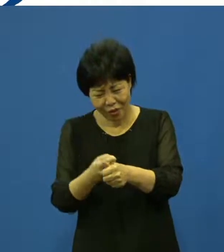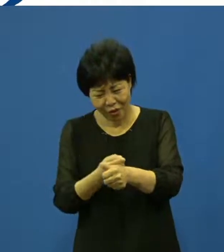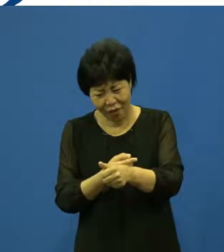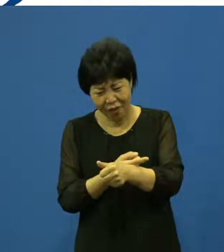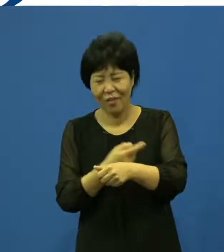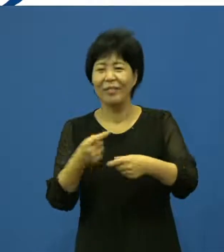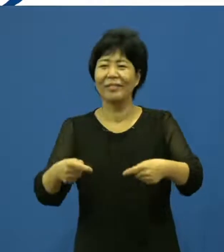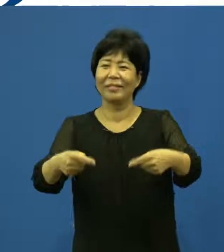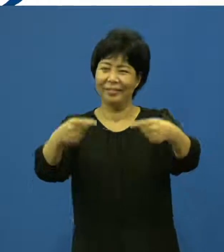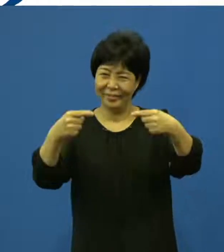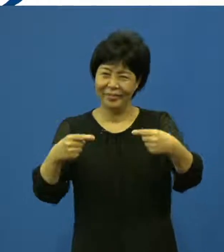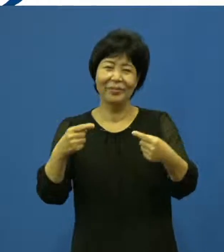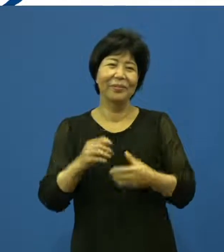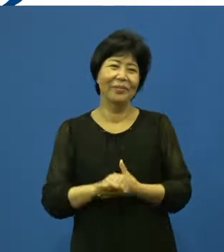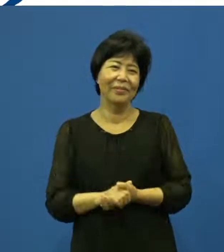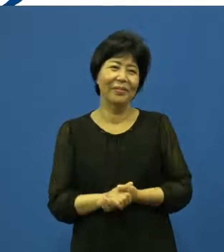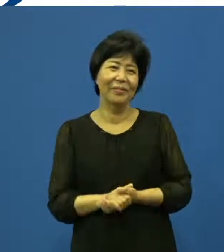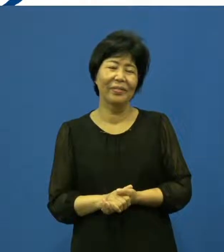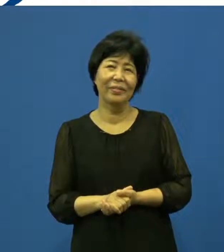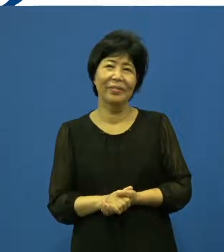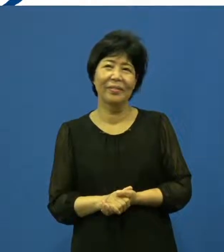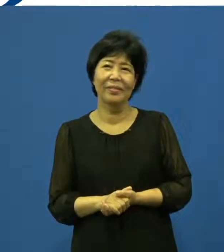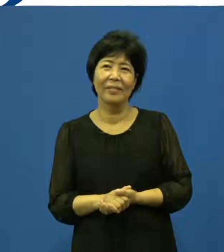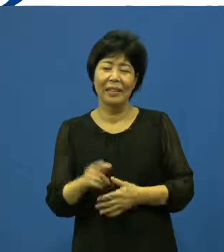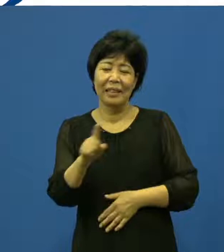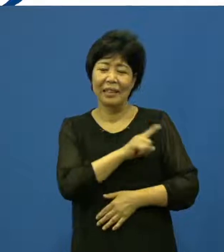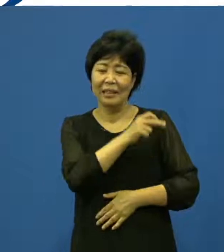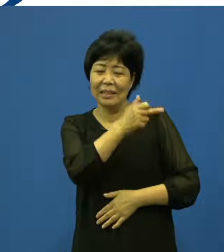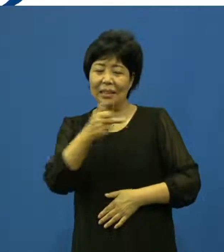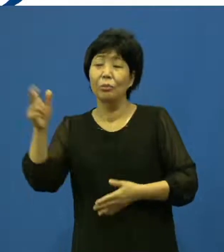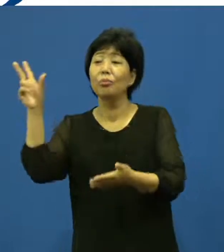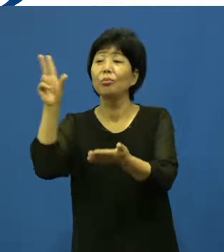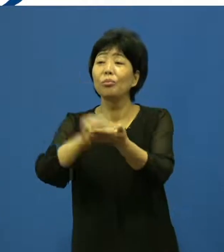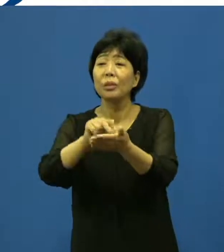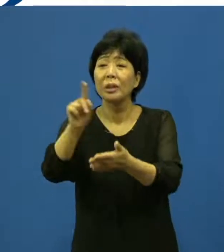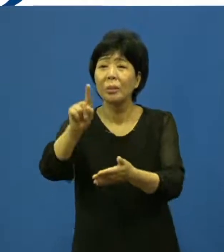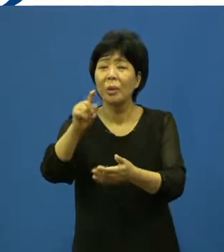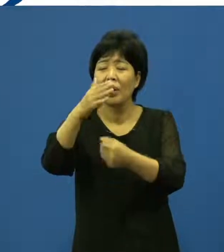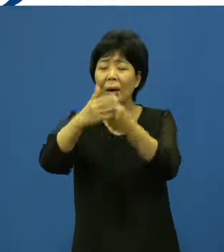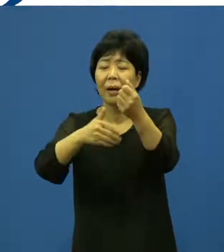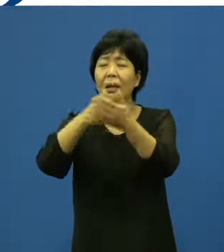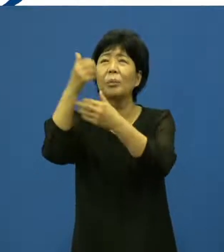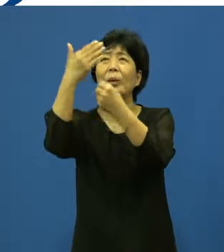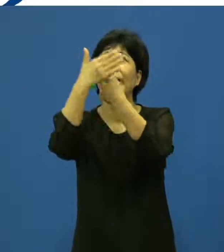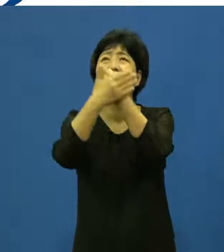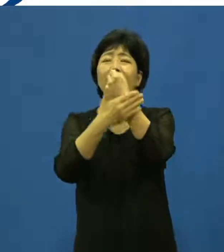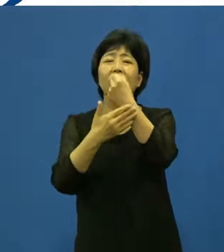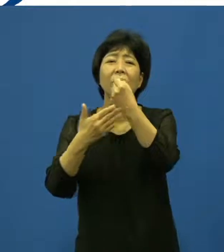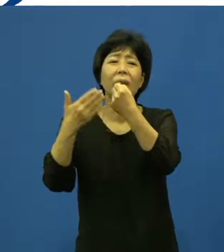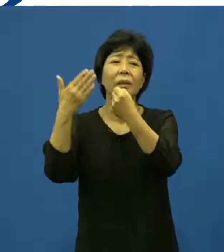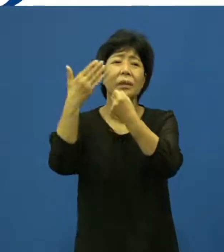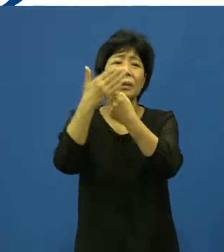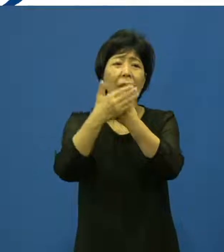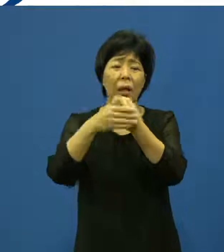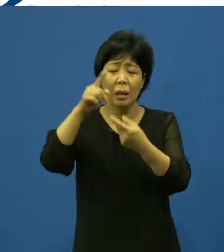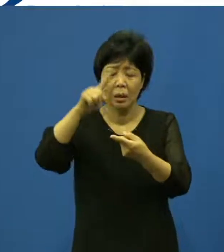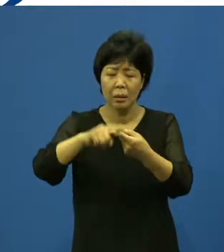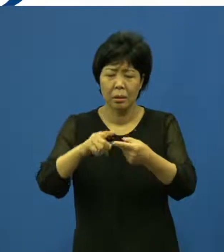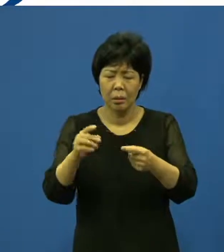근데 여러분, 오늘날 우리에게 가장 큰 문제는 뭘까요? 하나님의 은혜를 놀라워하지